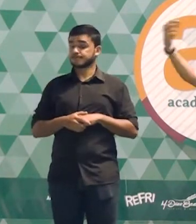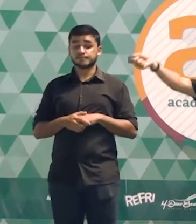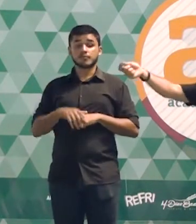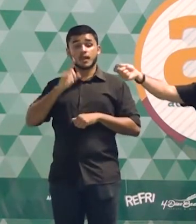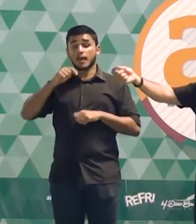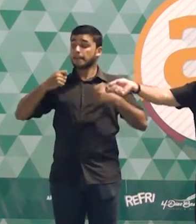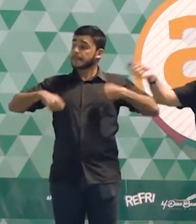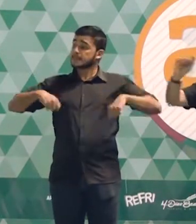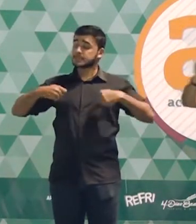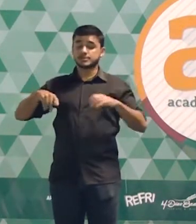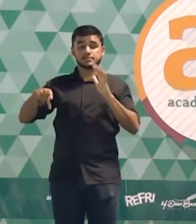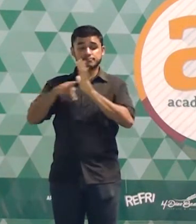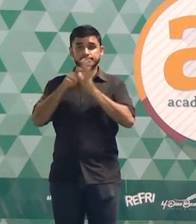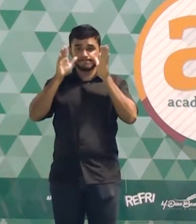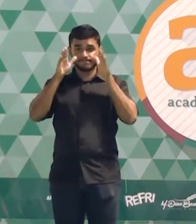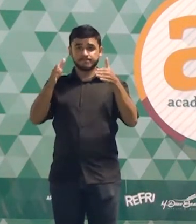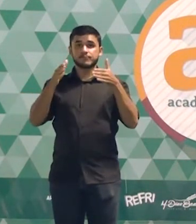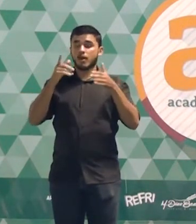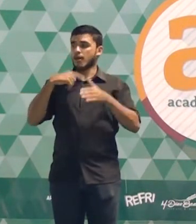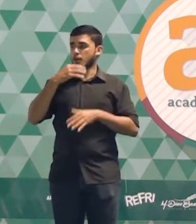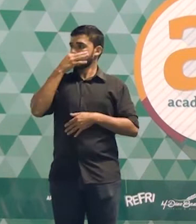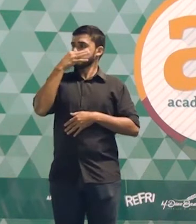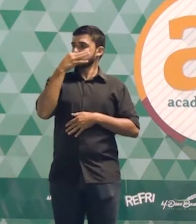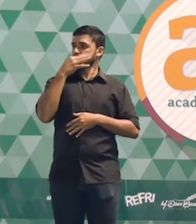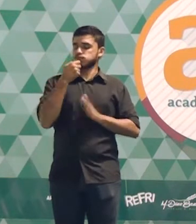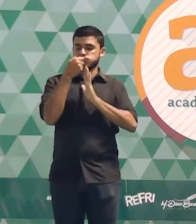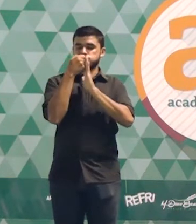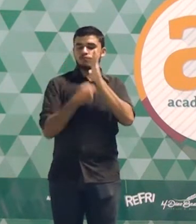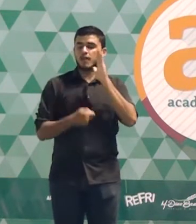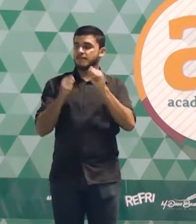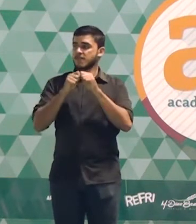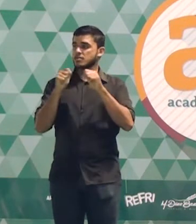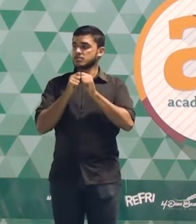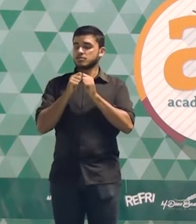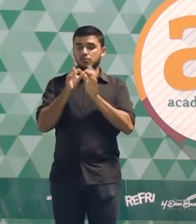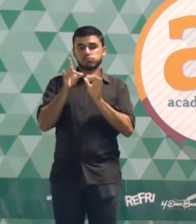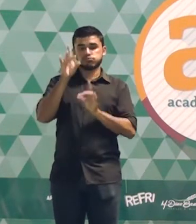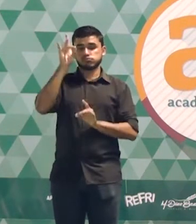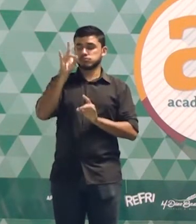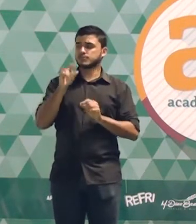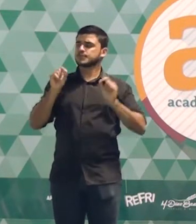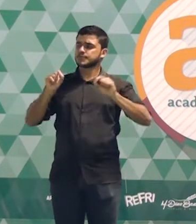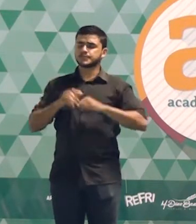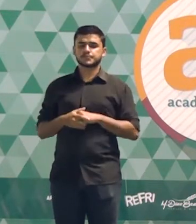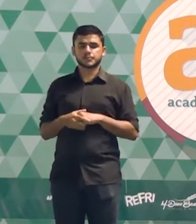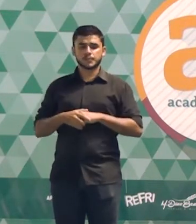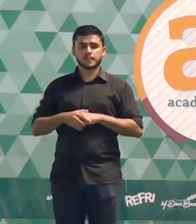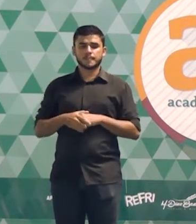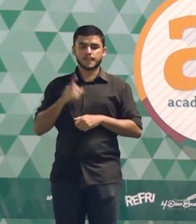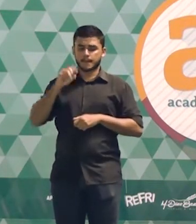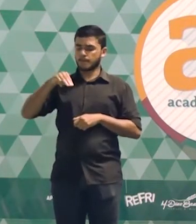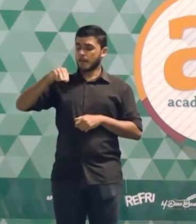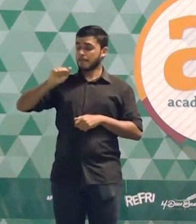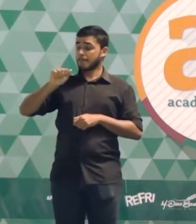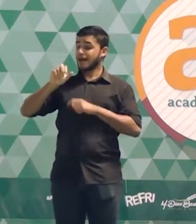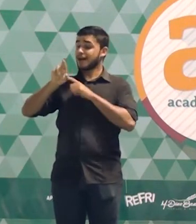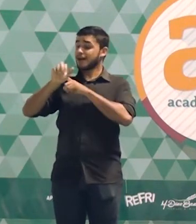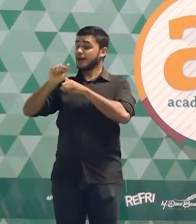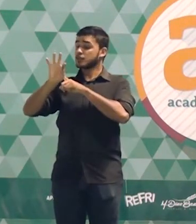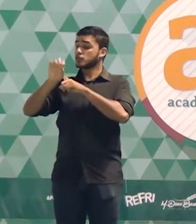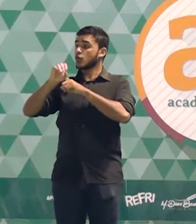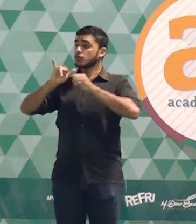um teor mais dissertativo. Mas como? A maratona é a mais longa,